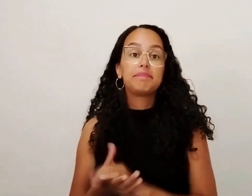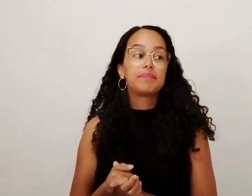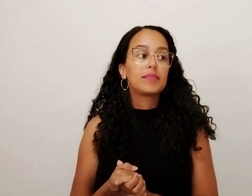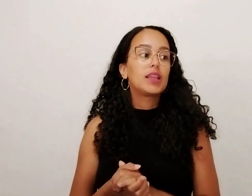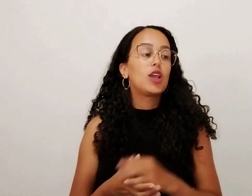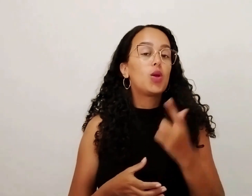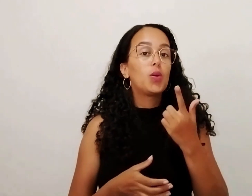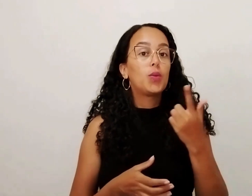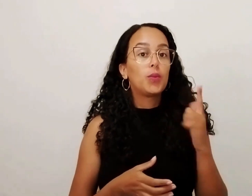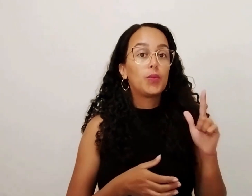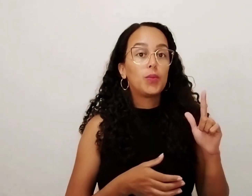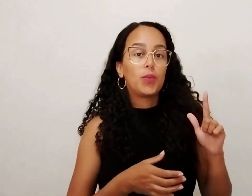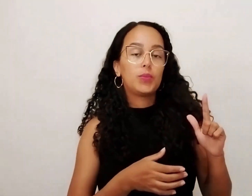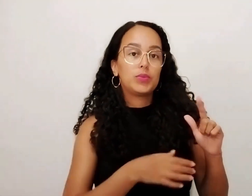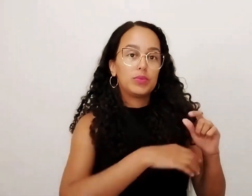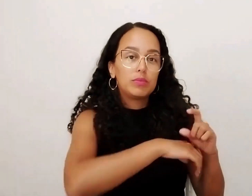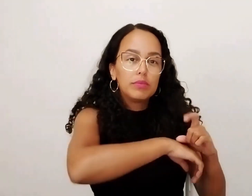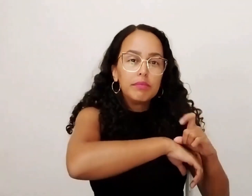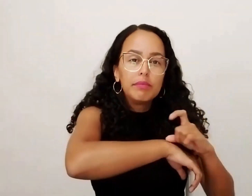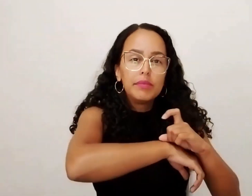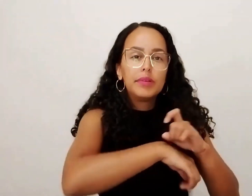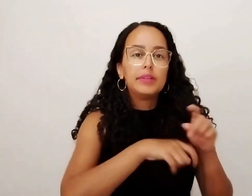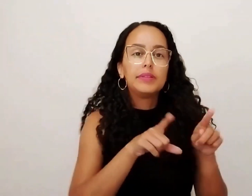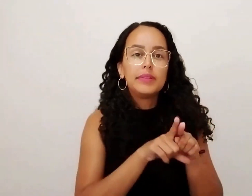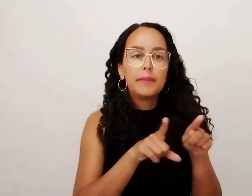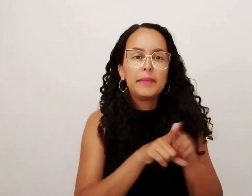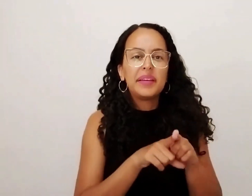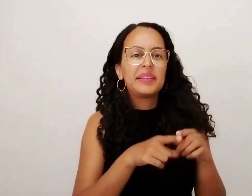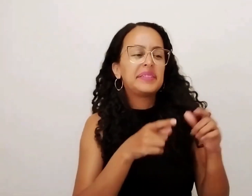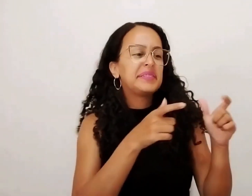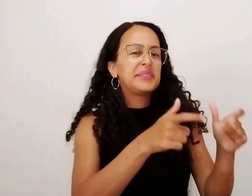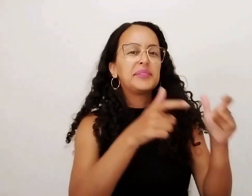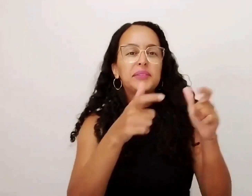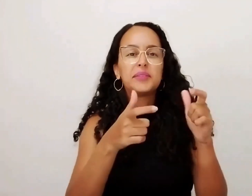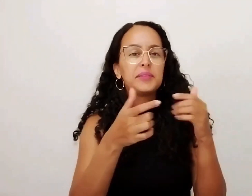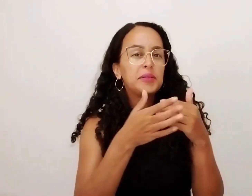foi assim que Naanap inventou o bicho do café.